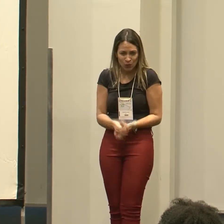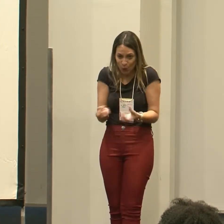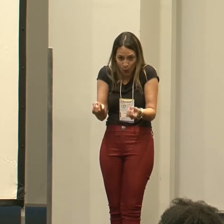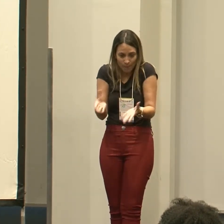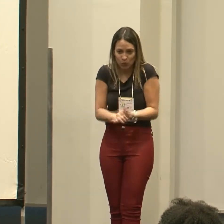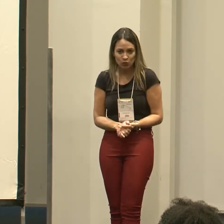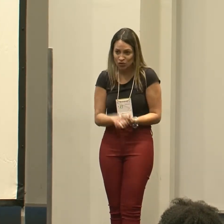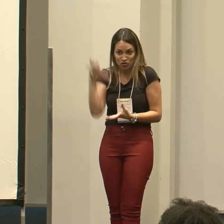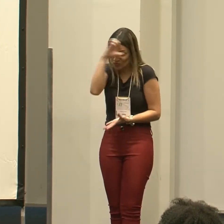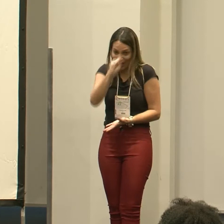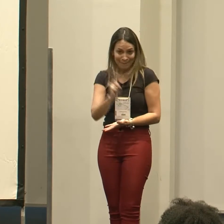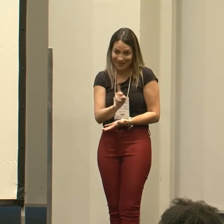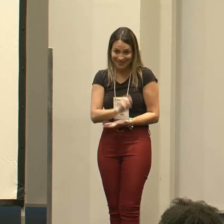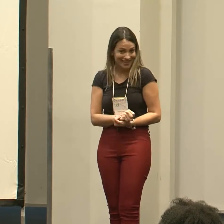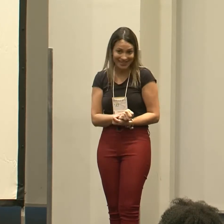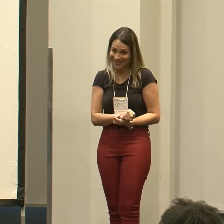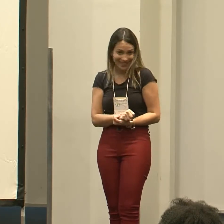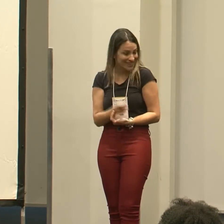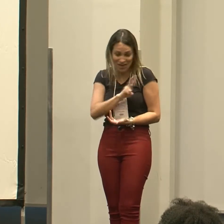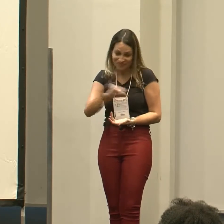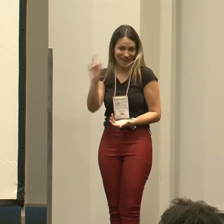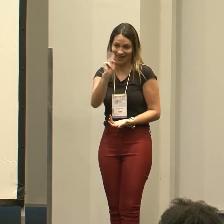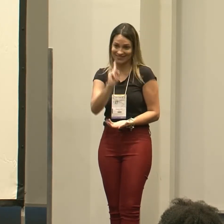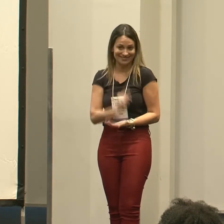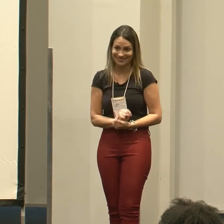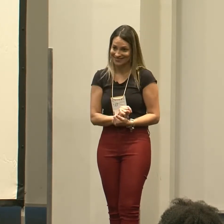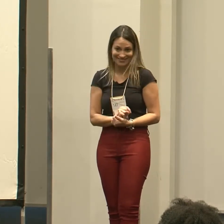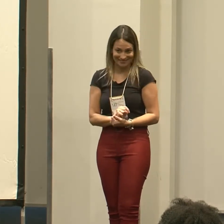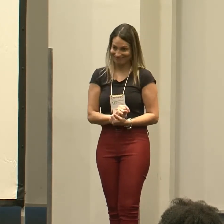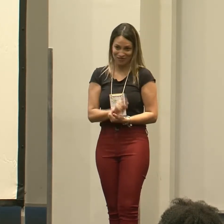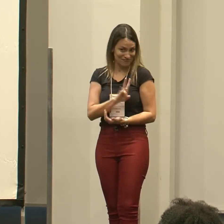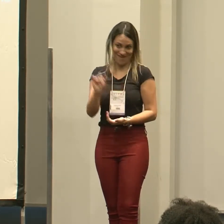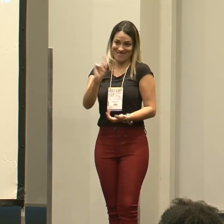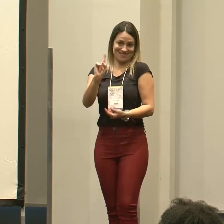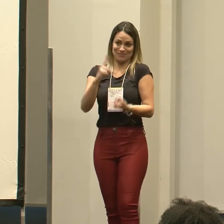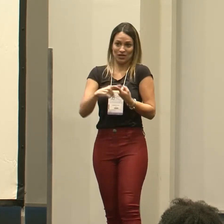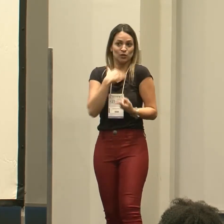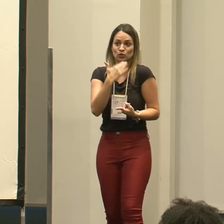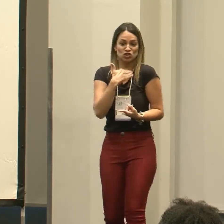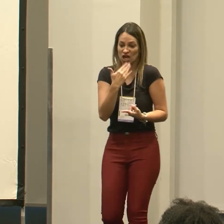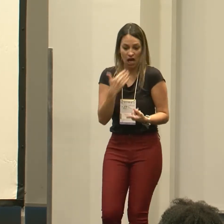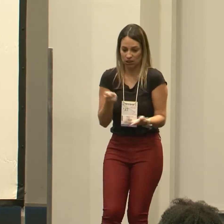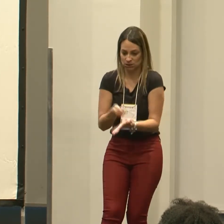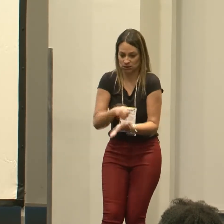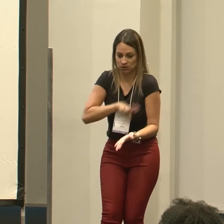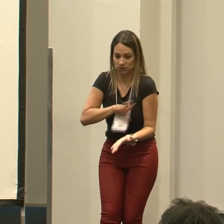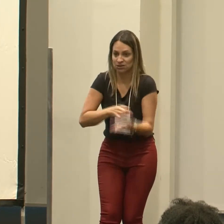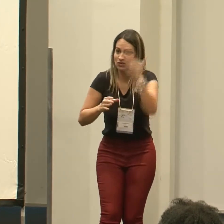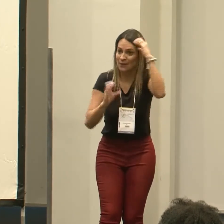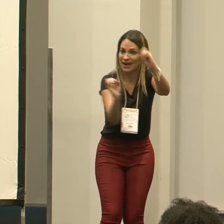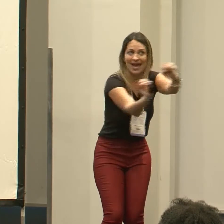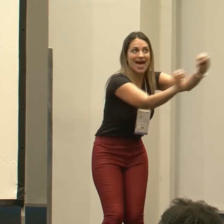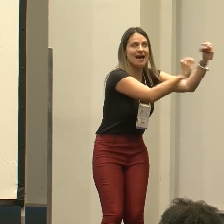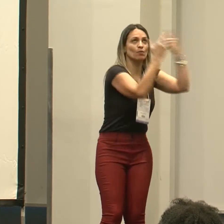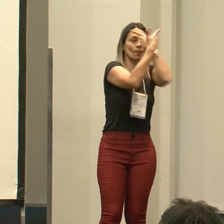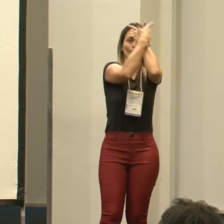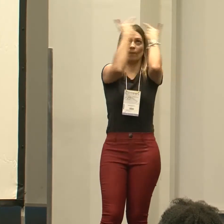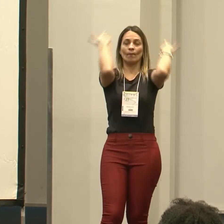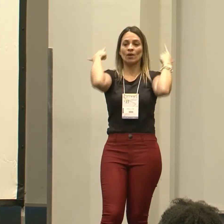língua, como é que eu vou ensinar a língua portuguesa? As crianças surdas não vão aprender dessa maneira. Não vão. Não vão mesmo. Porque não adianta tentar obrigá-los